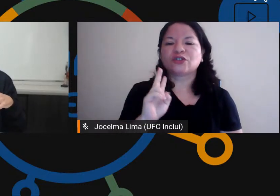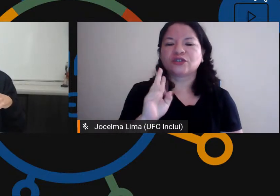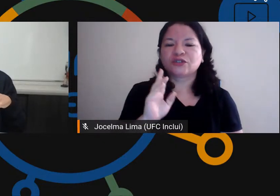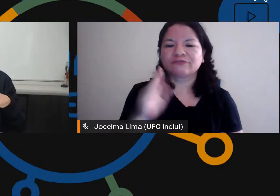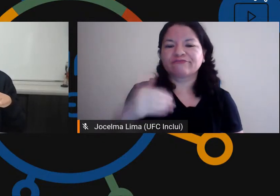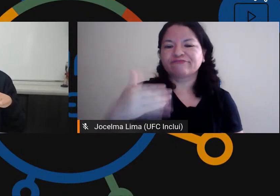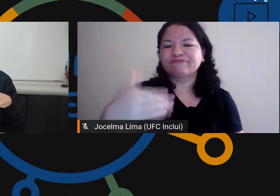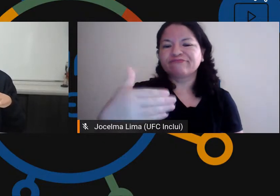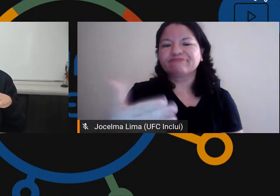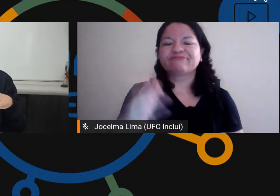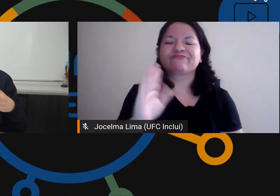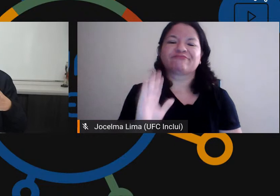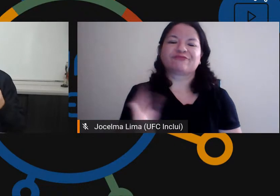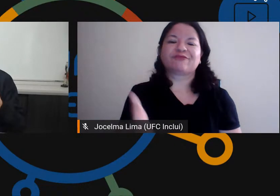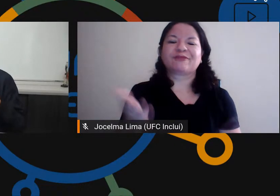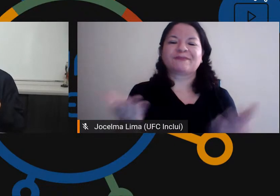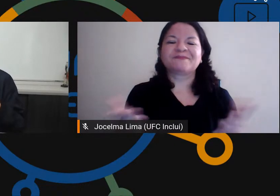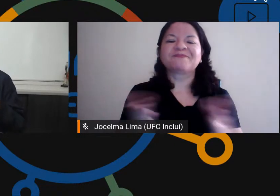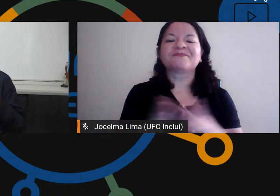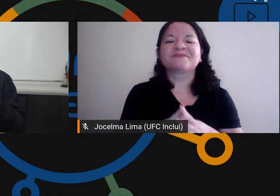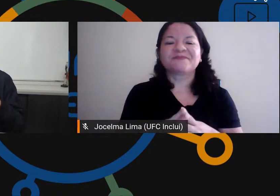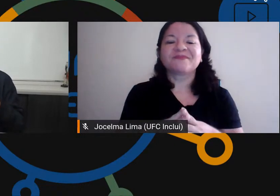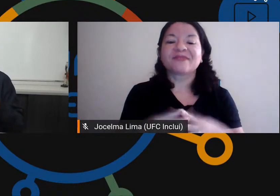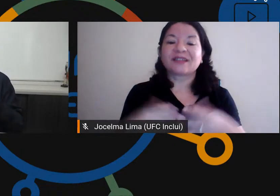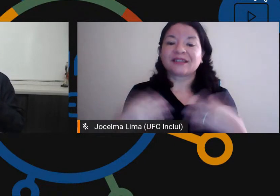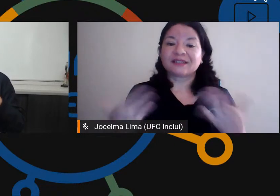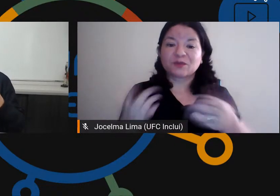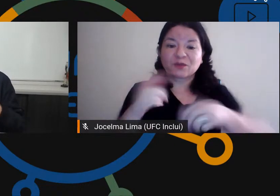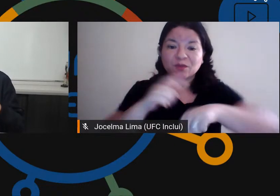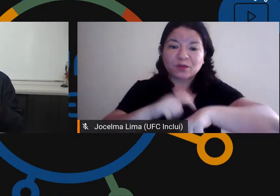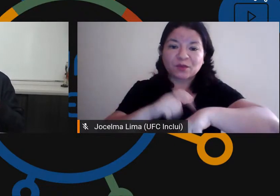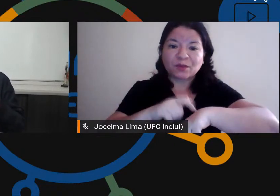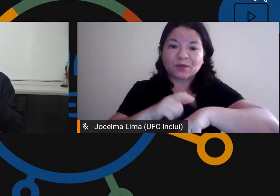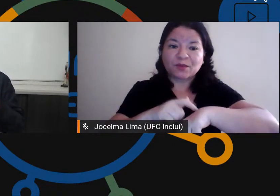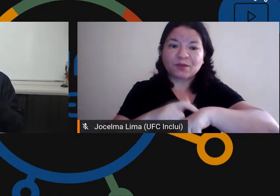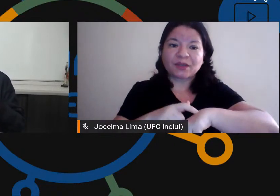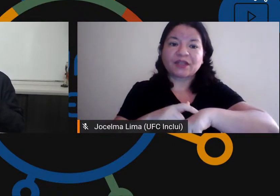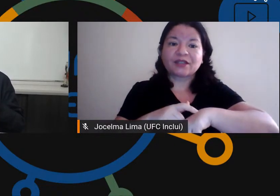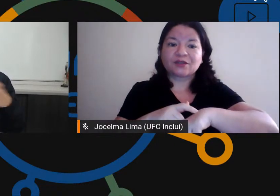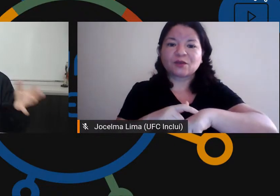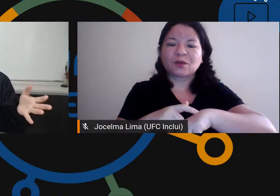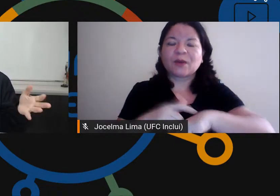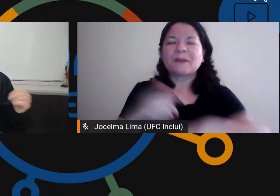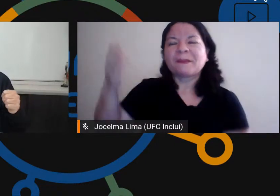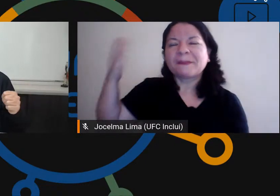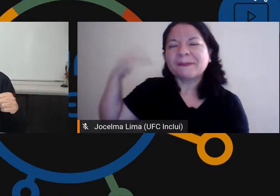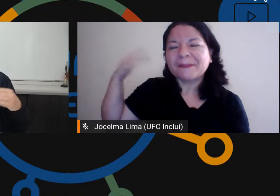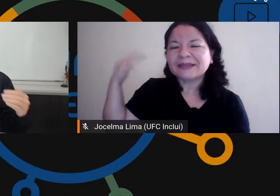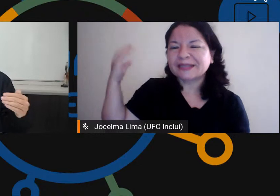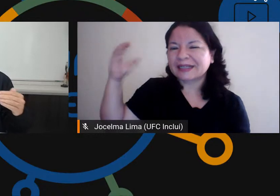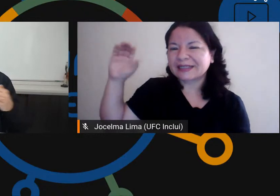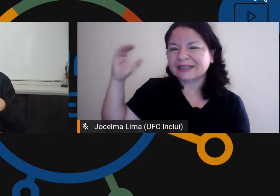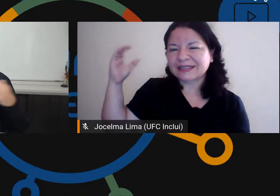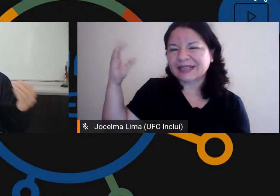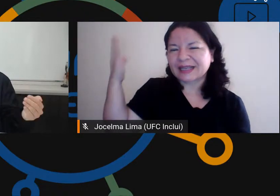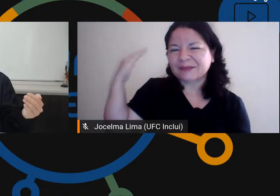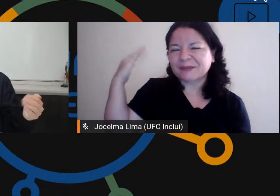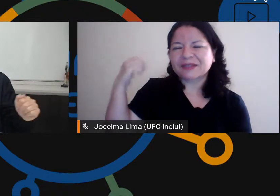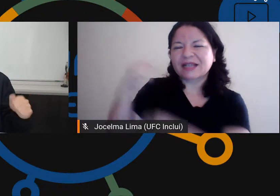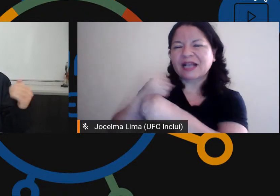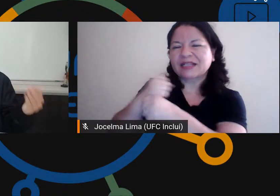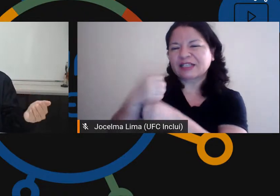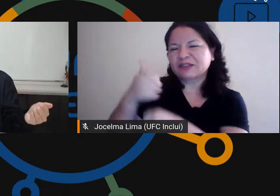né? Então, entender que nesse momento a redação científica não é a mesma que a gente fazia há 15 anos atrás, há 20,